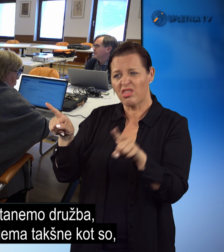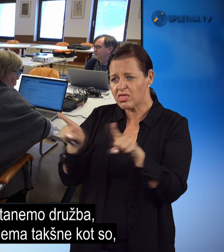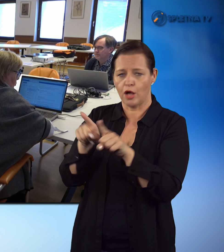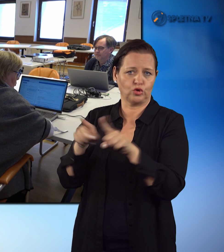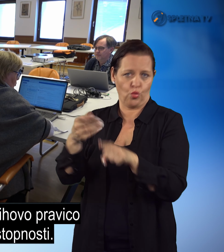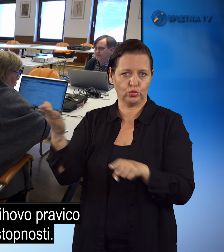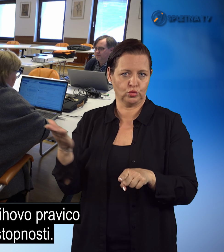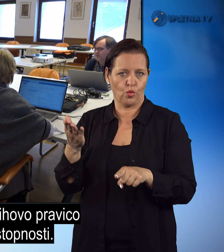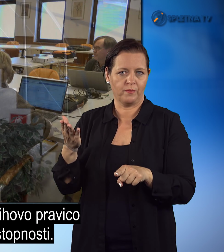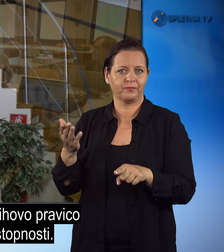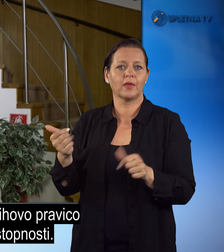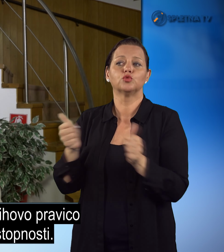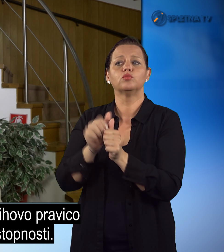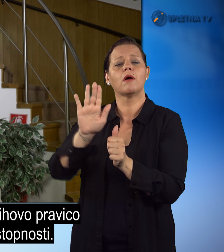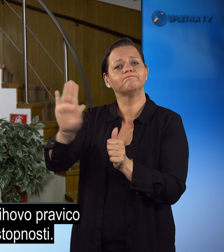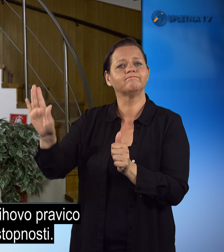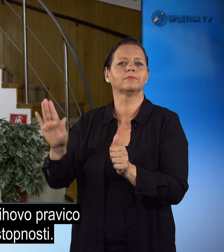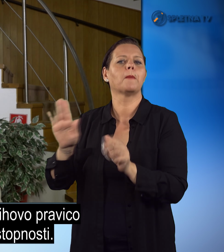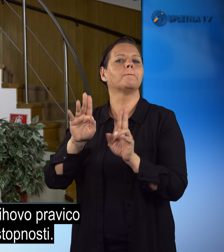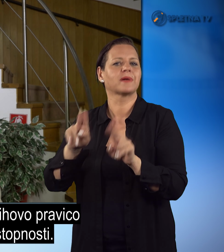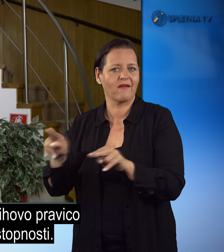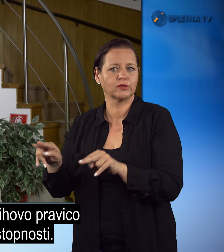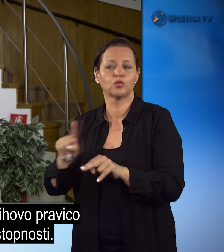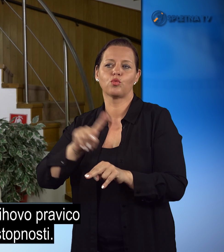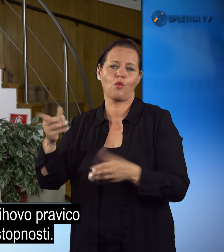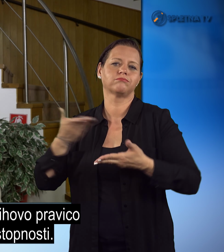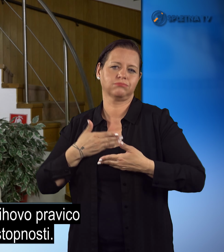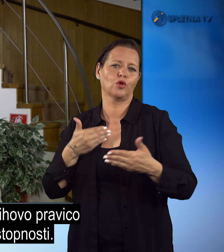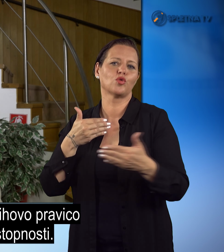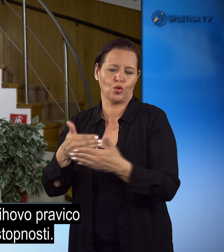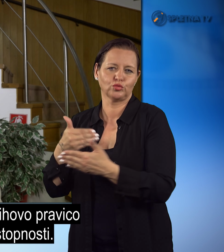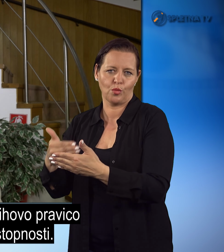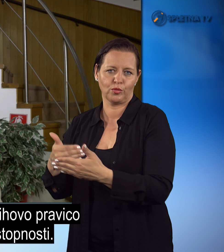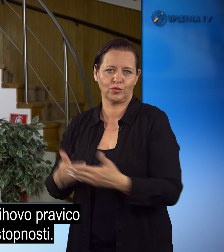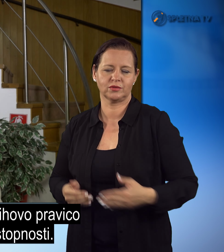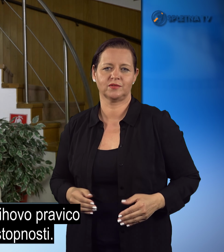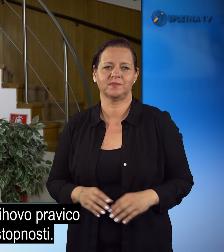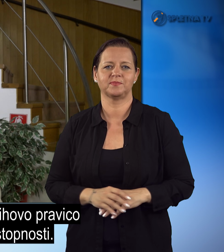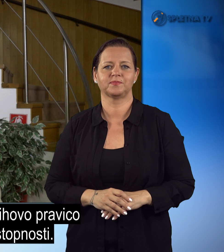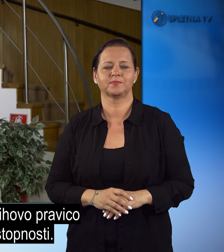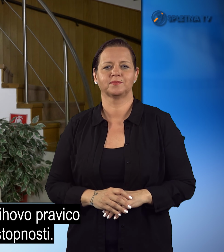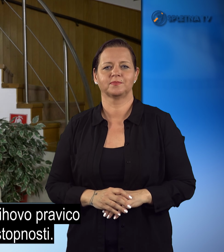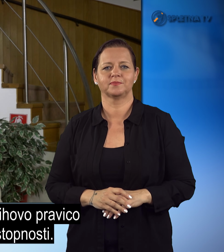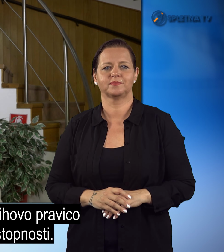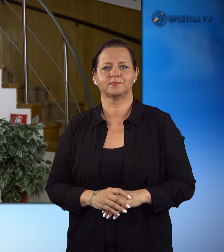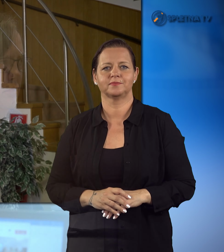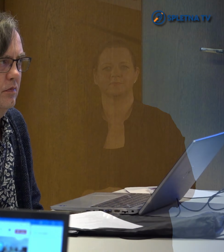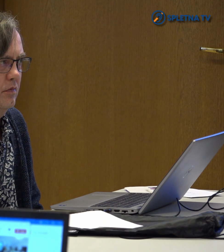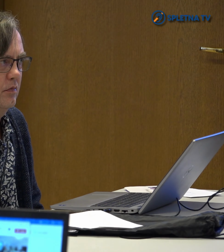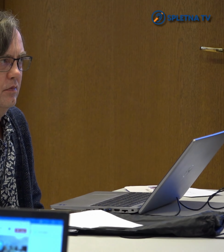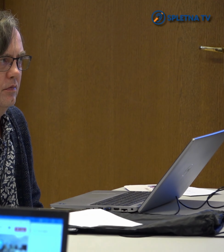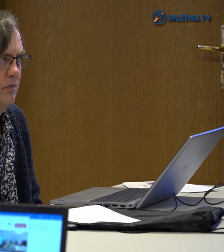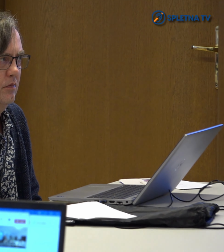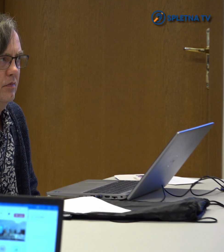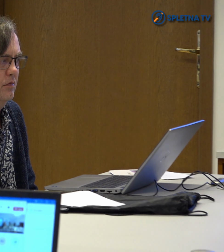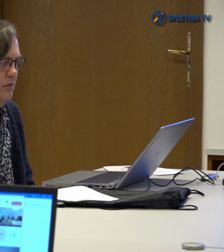have access and to accept them as people just like anyone else with the access that's needed.